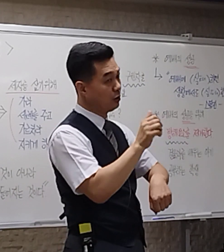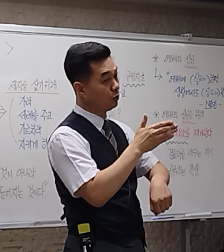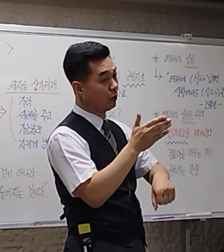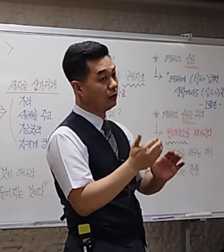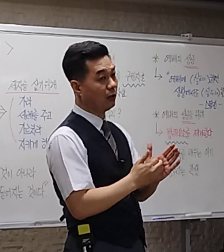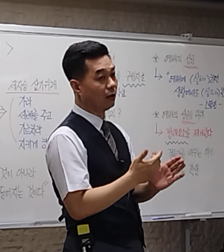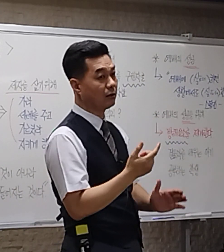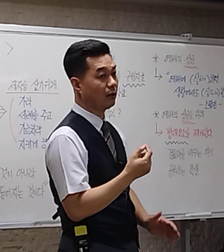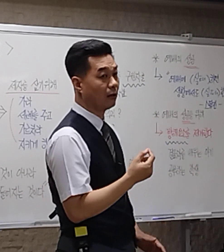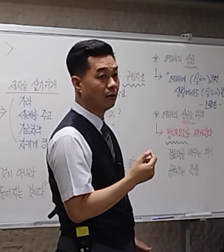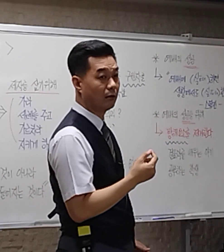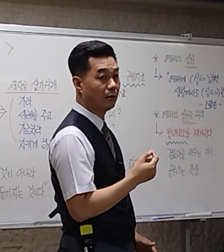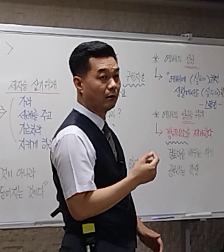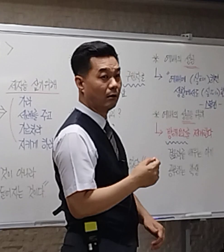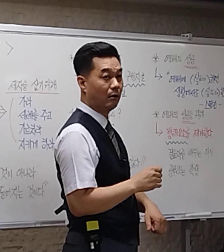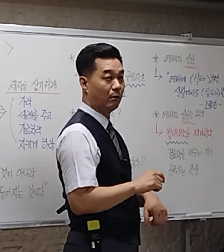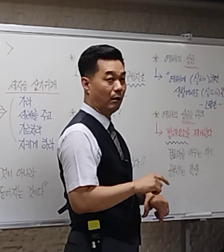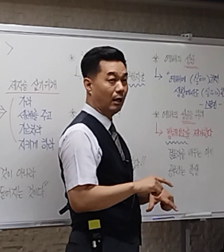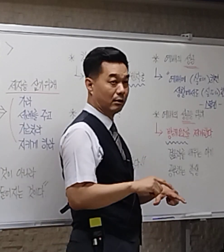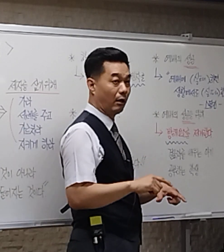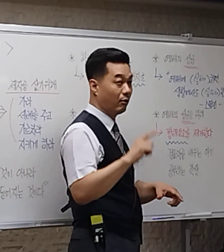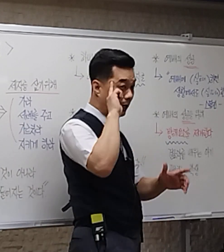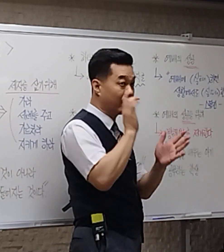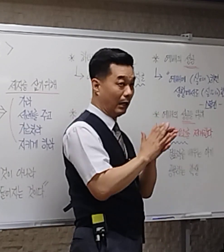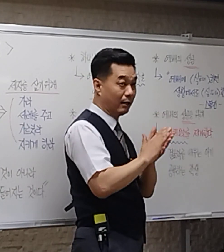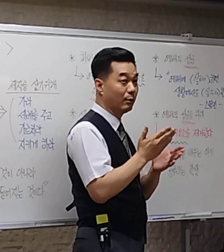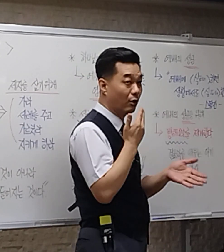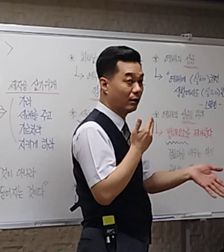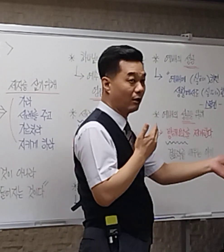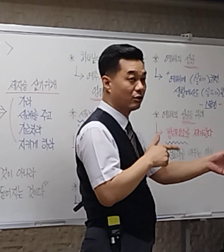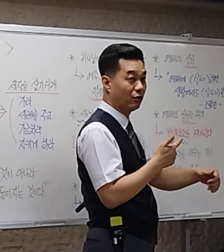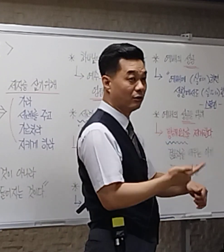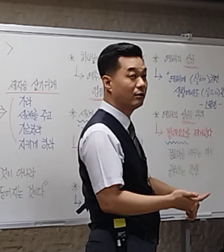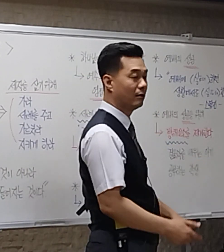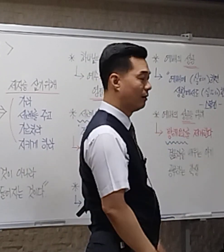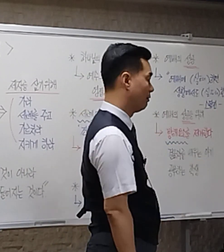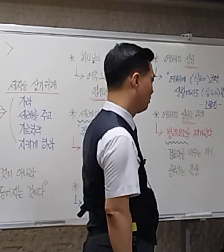정도에 끝나는 것 같은데. 그래요? 알아서 먹어야 돼요, 저녁은?